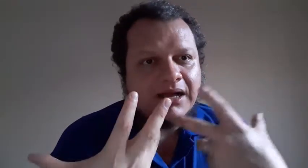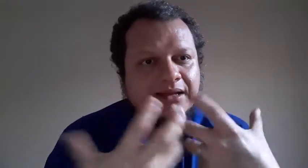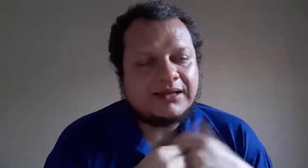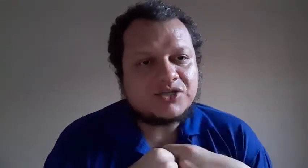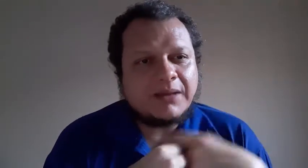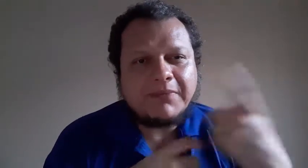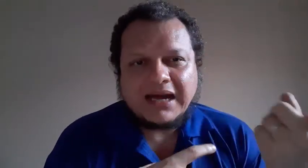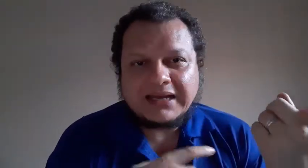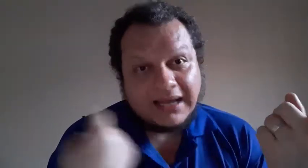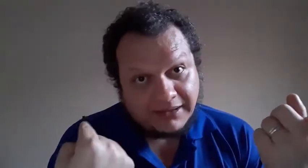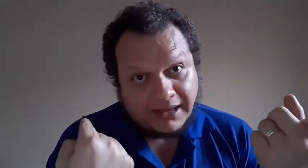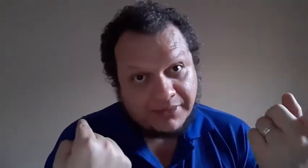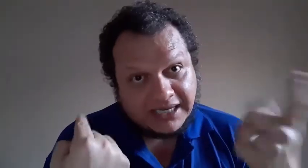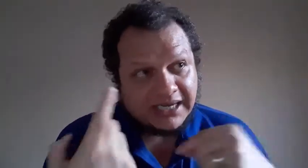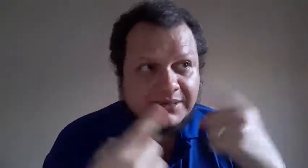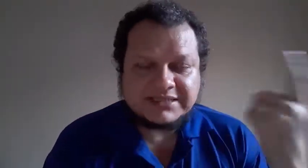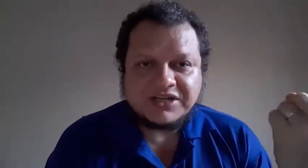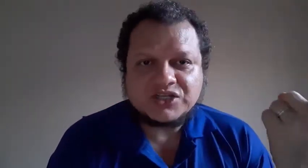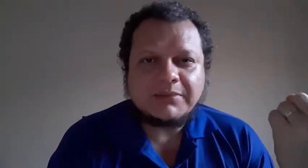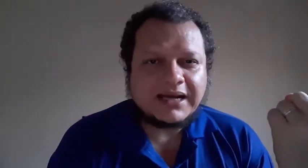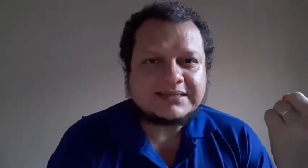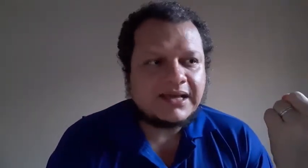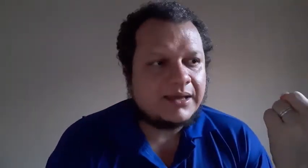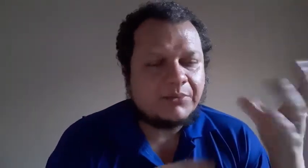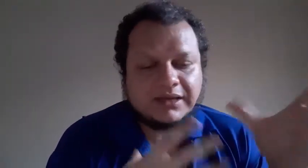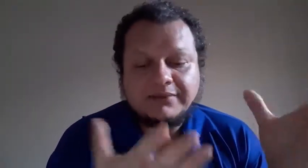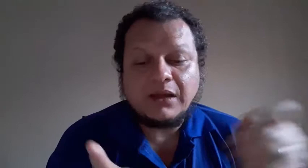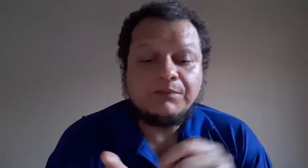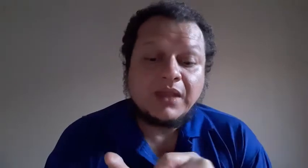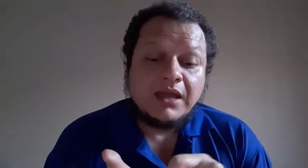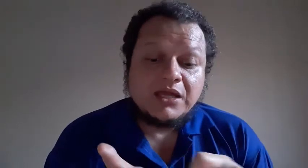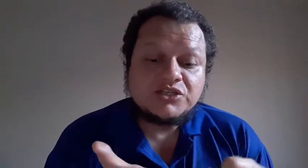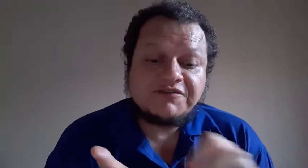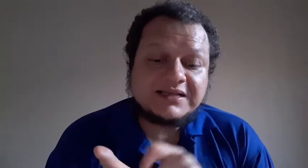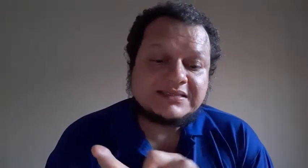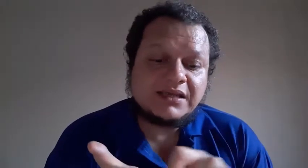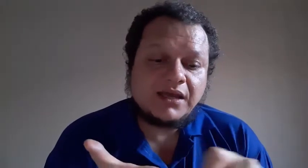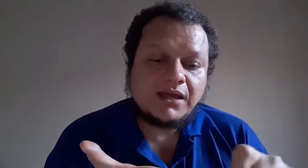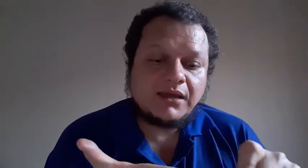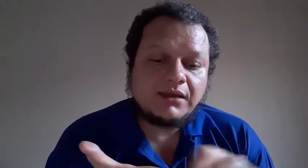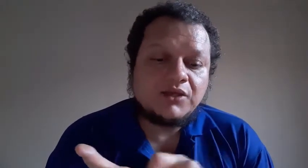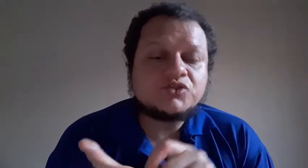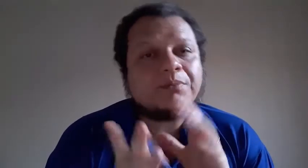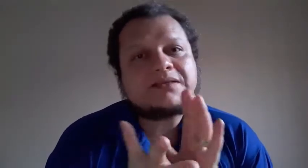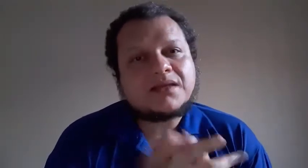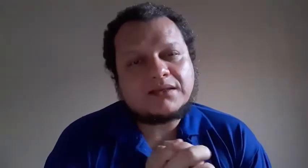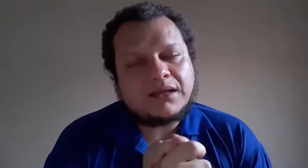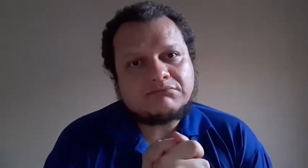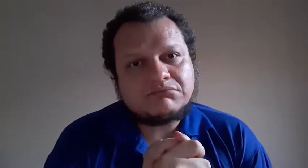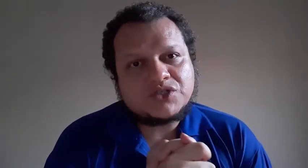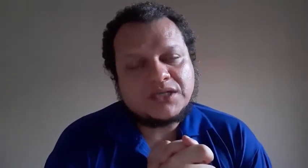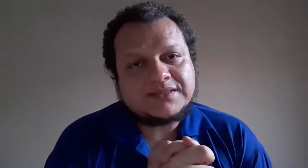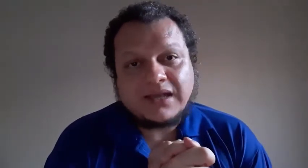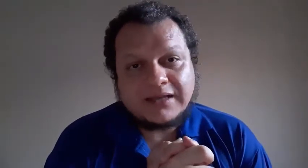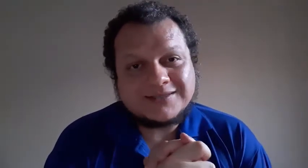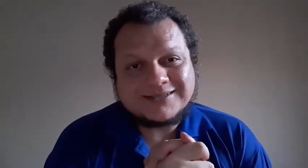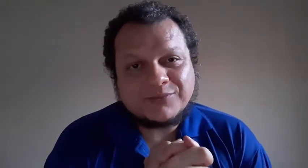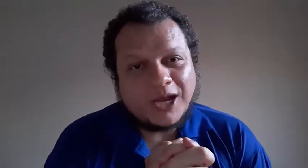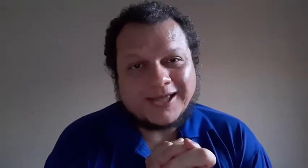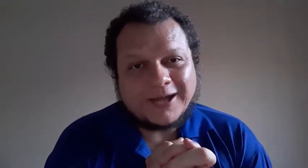na Dinamarca, ela é americana, mas estava na Dinamarca essa época, né? Então, de fazer isso para escrita de sinais. Olha que legal,